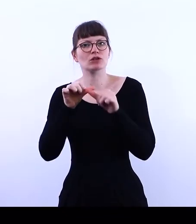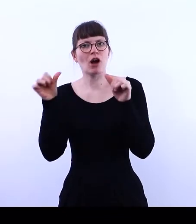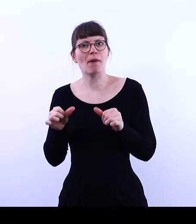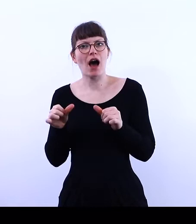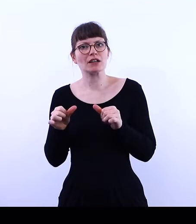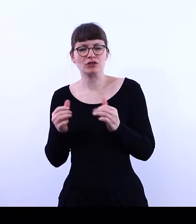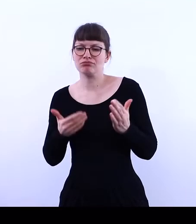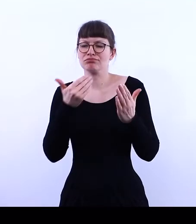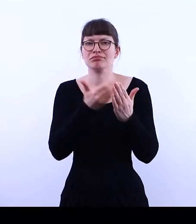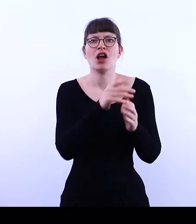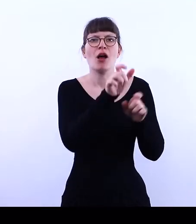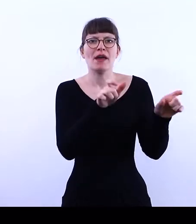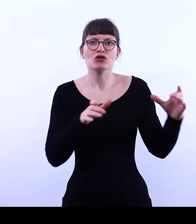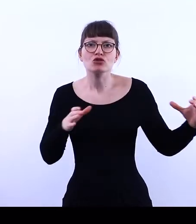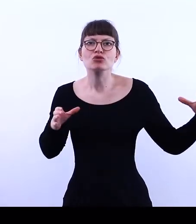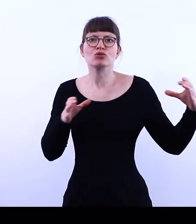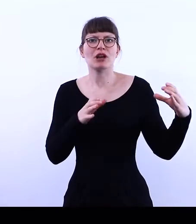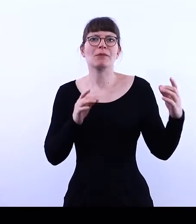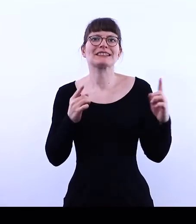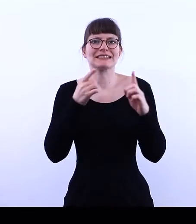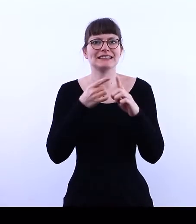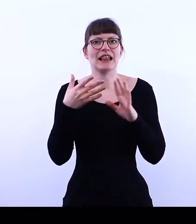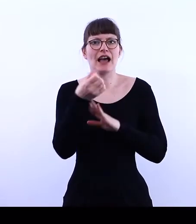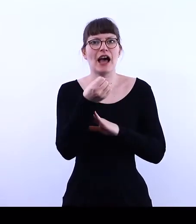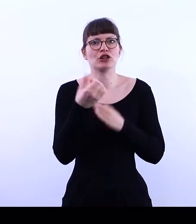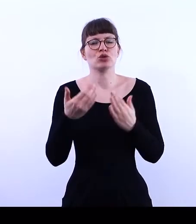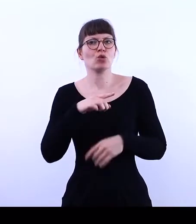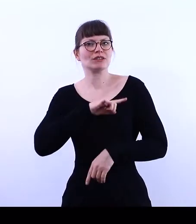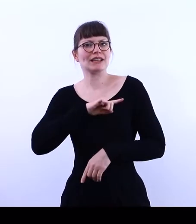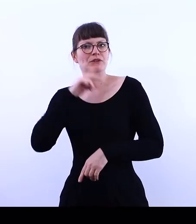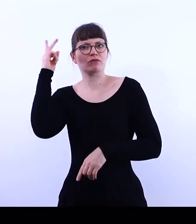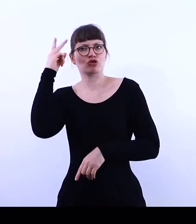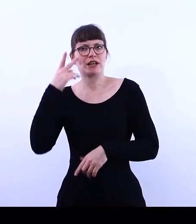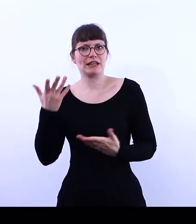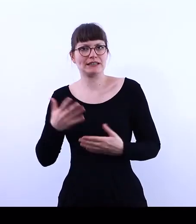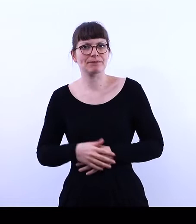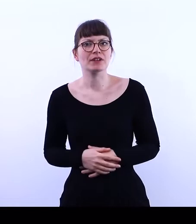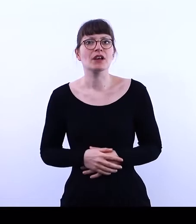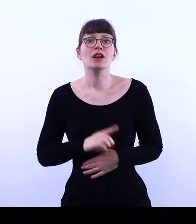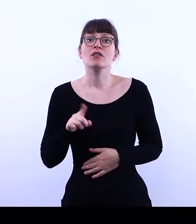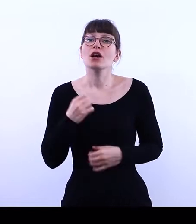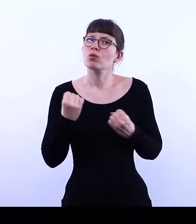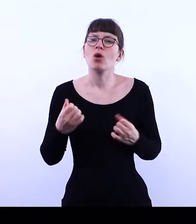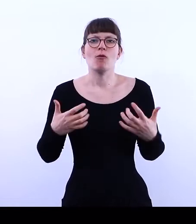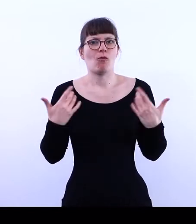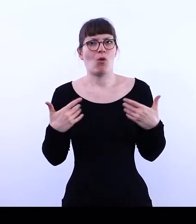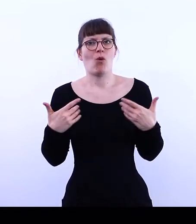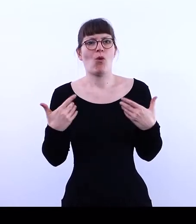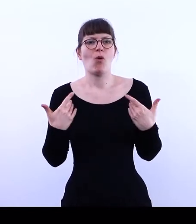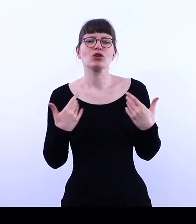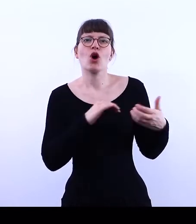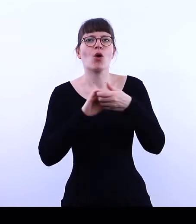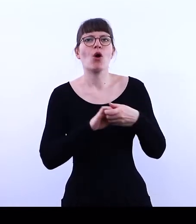Menschen mit uns gemeinsam, dieses Ziel zu erreichen. Das ist unser Selbstverständnis. Und deswegen waren wir total froh, dass wir eine